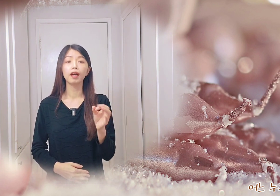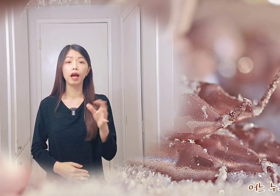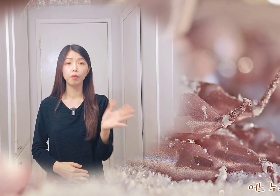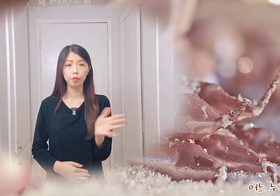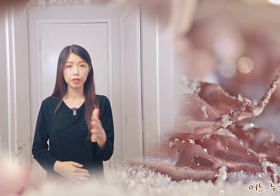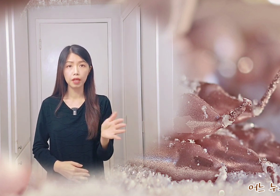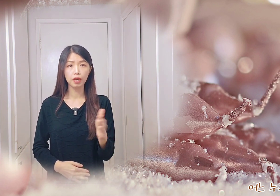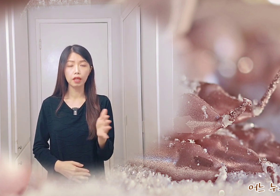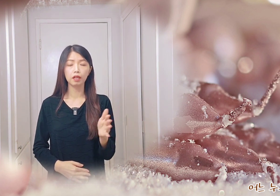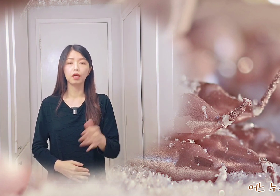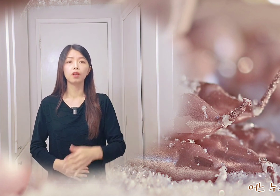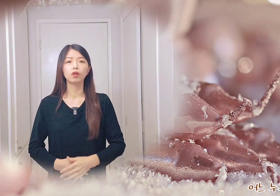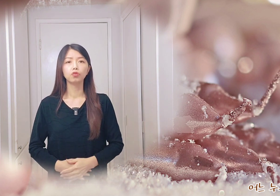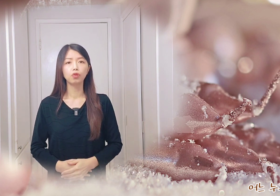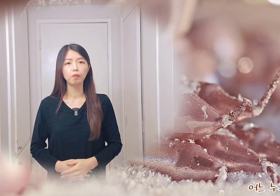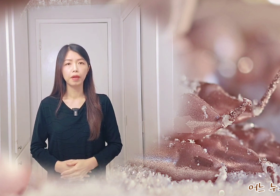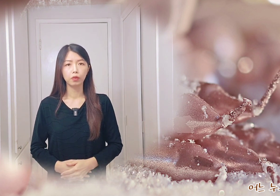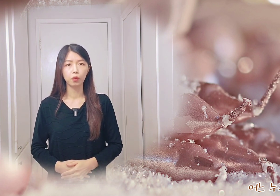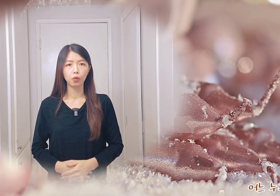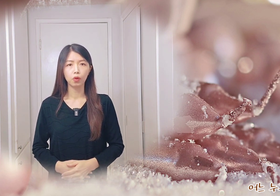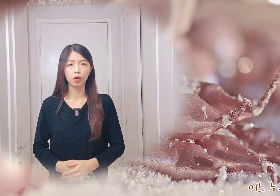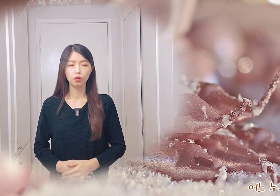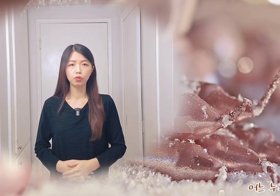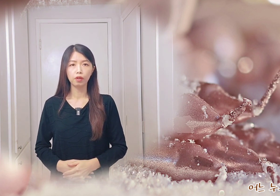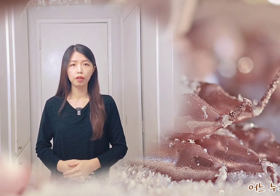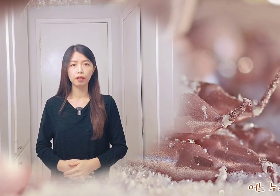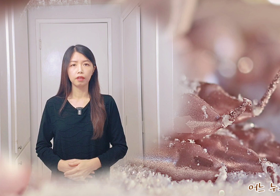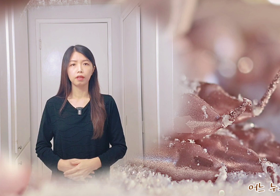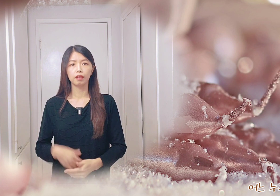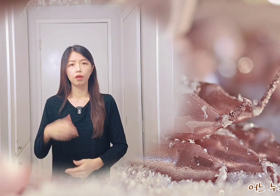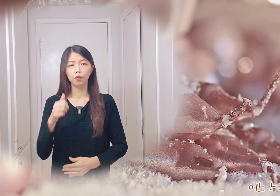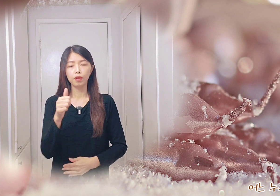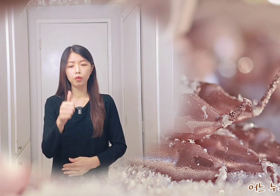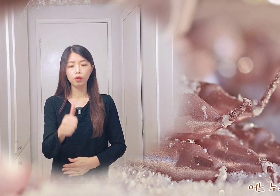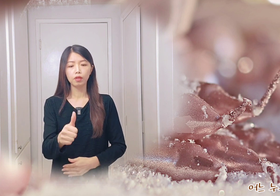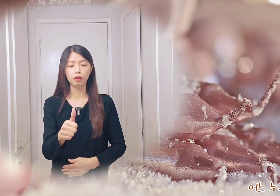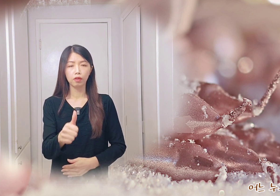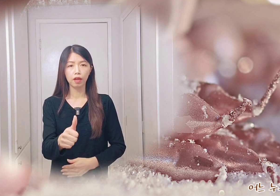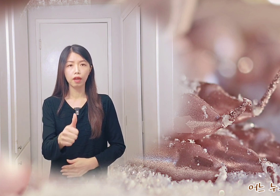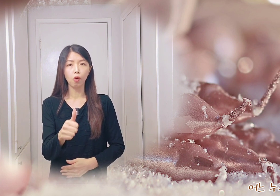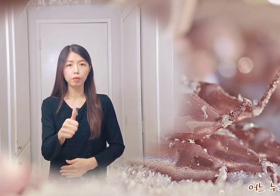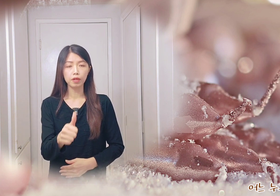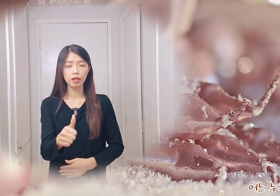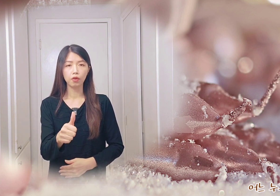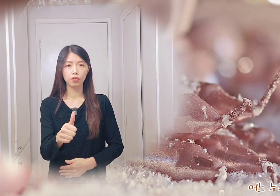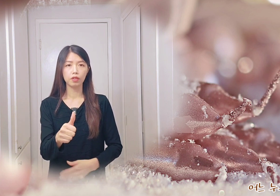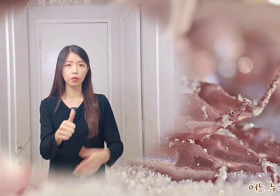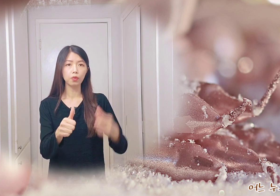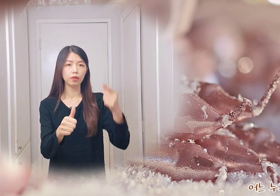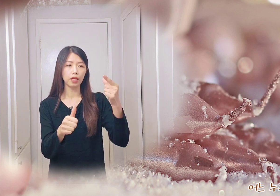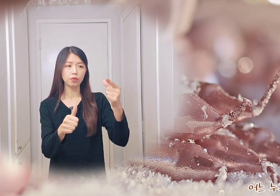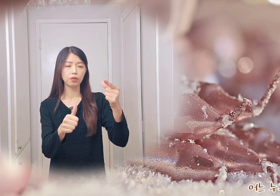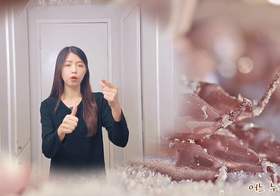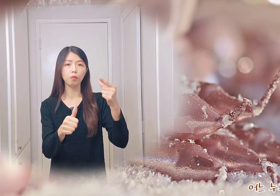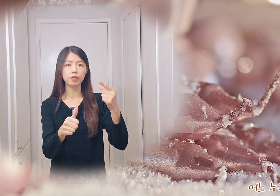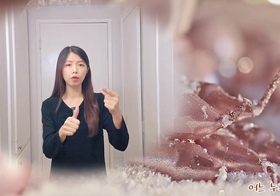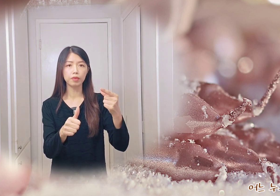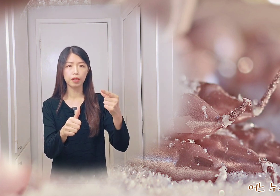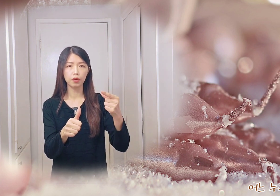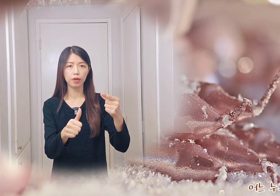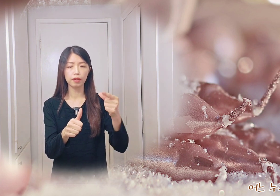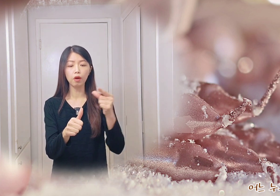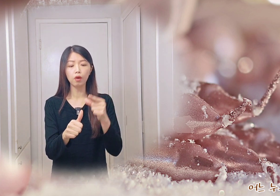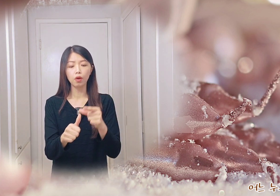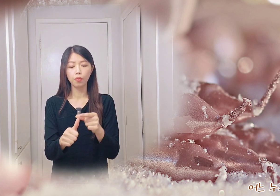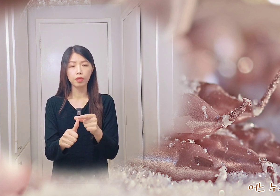없다. 값없이 구원받도록. 구원은 왼손은 이렇게 엄지를 세워주시고 다른 손은